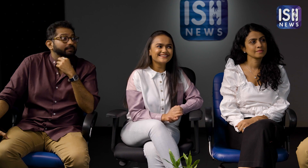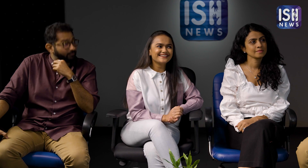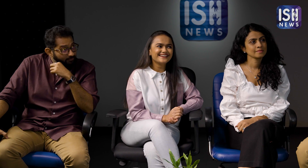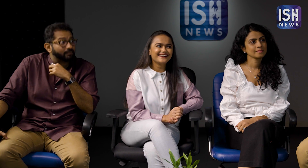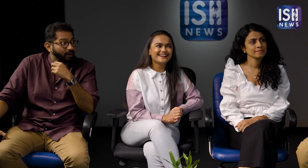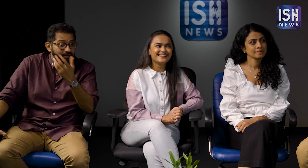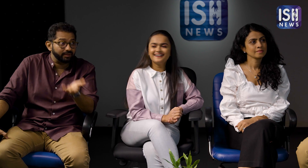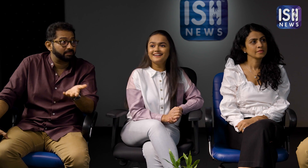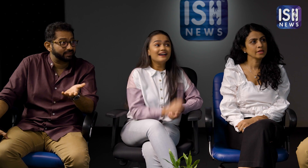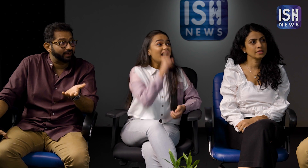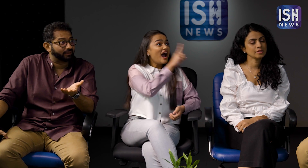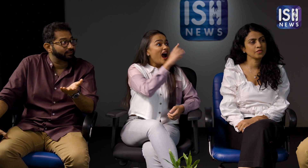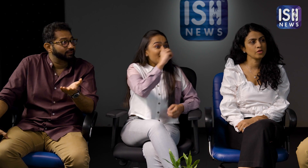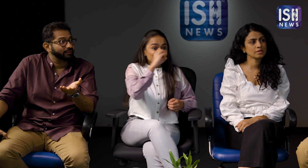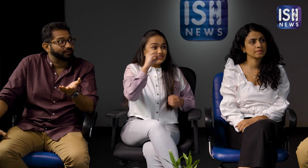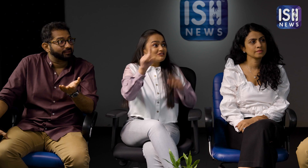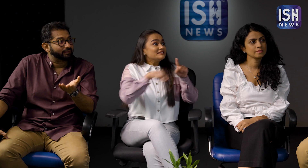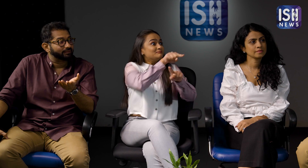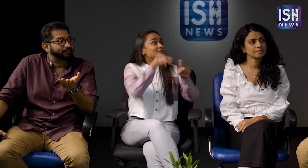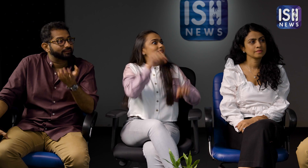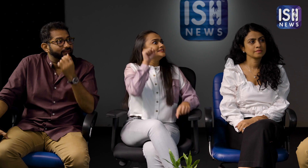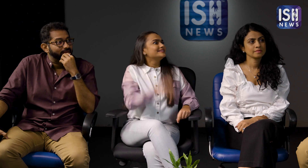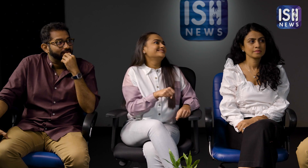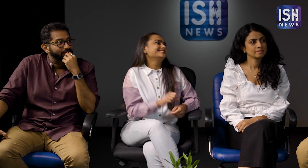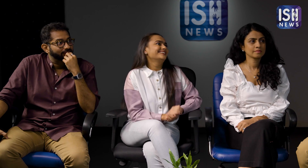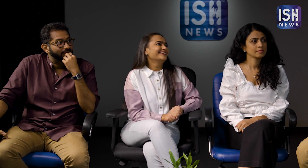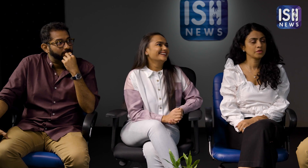करेंगे? 100%। of course.